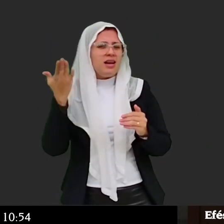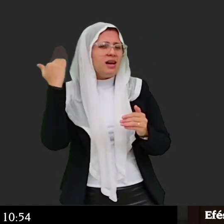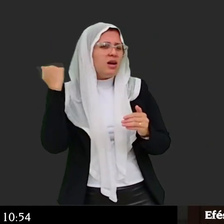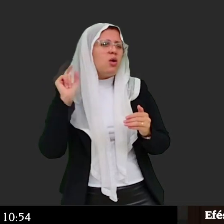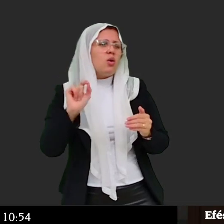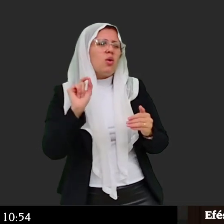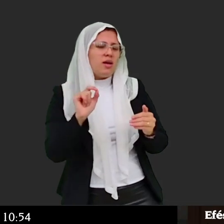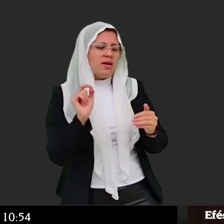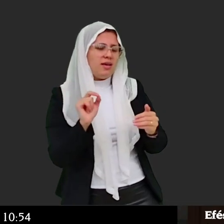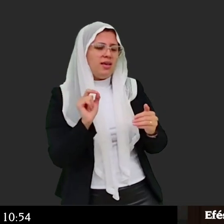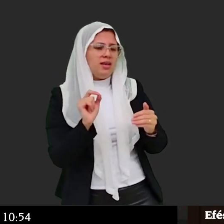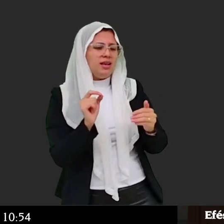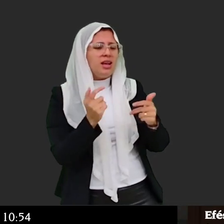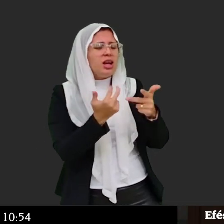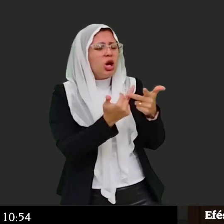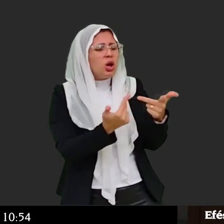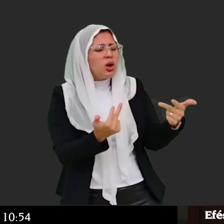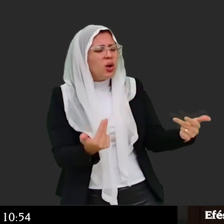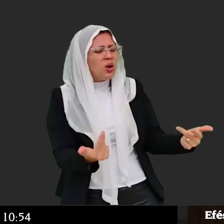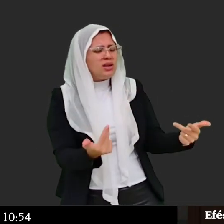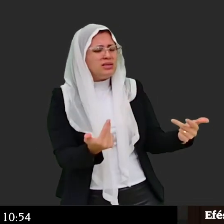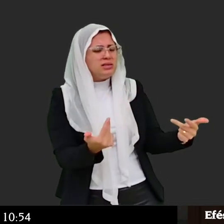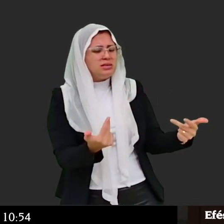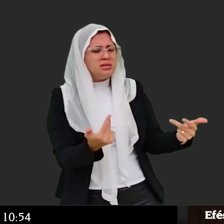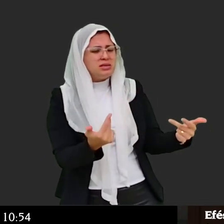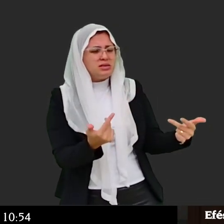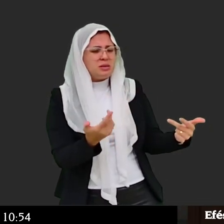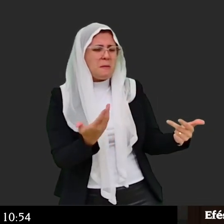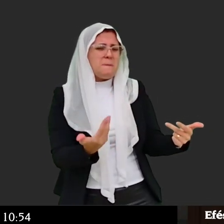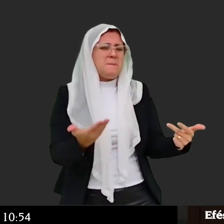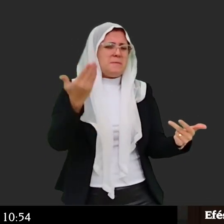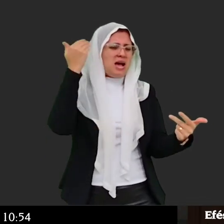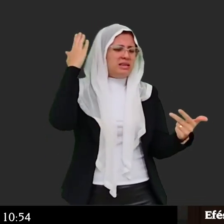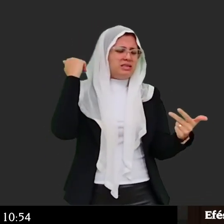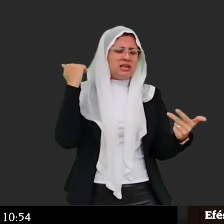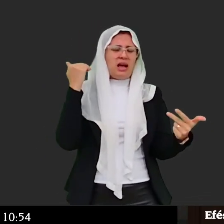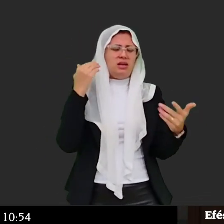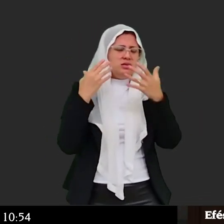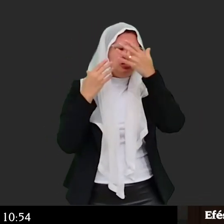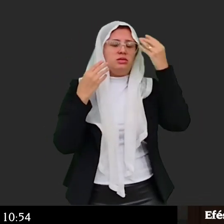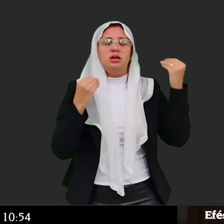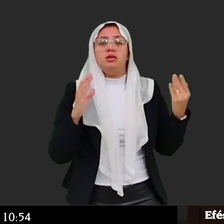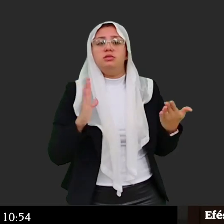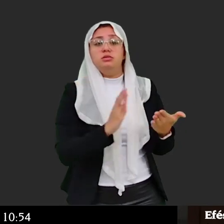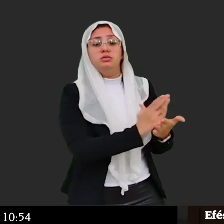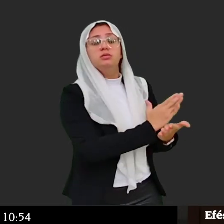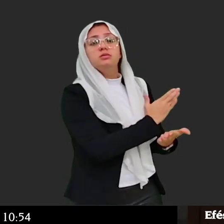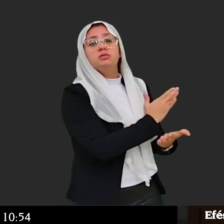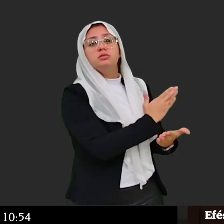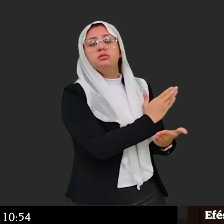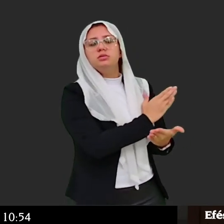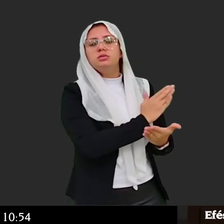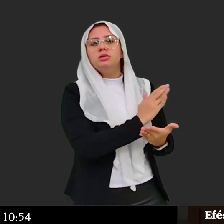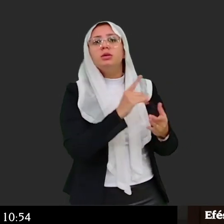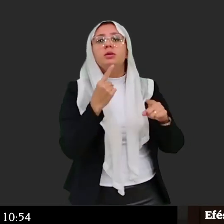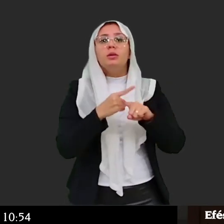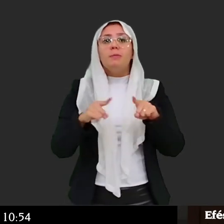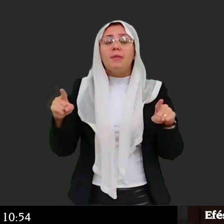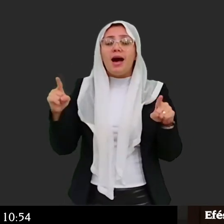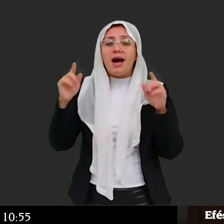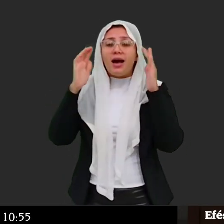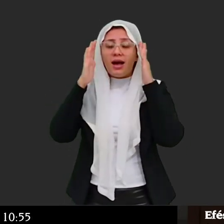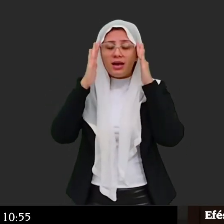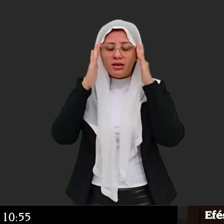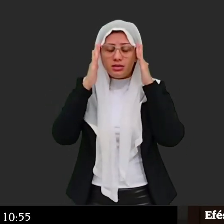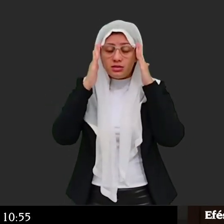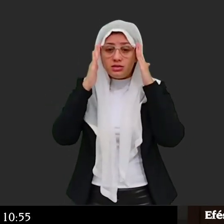é desistir, deixar, lançar fora. E vos renoveis no espírito do vosso sentido, que é a